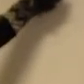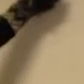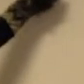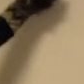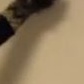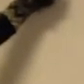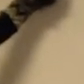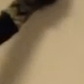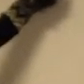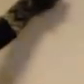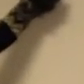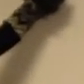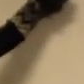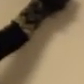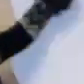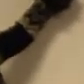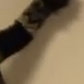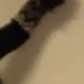Foto.